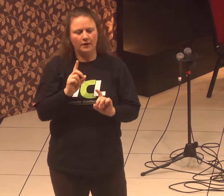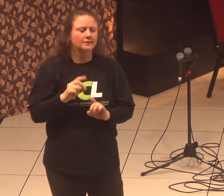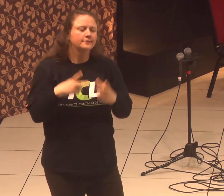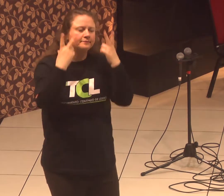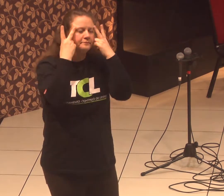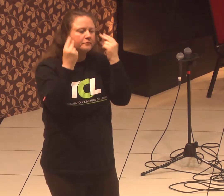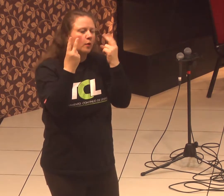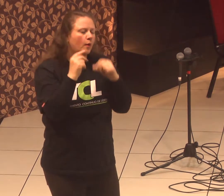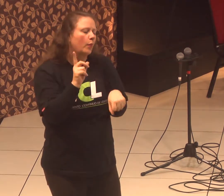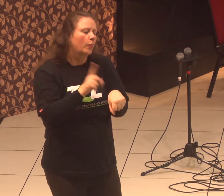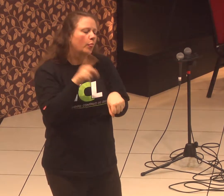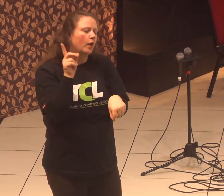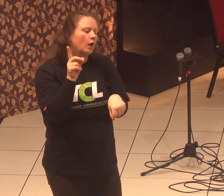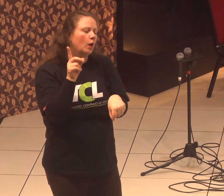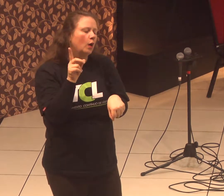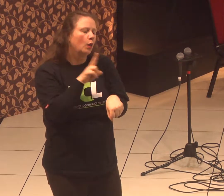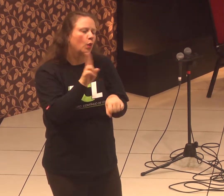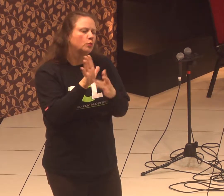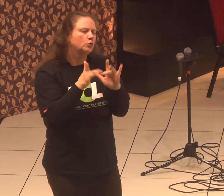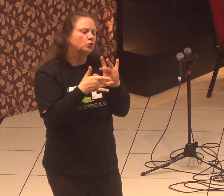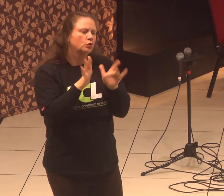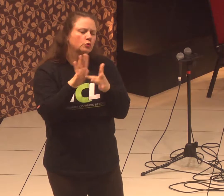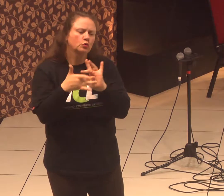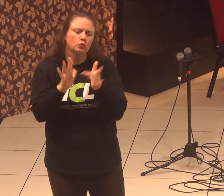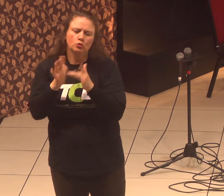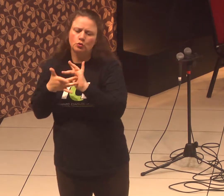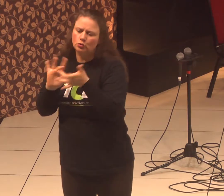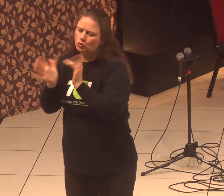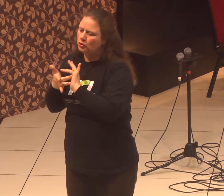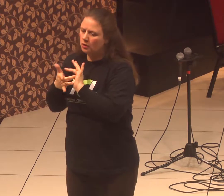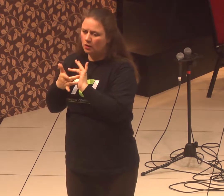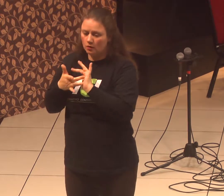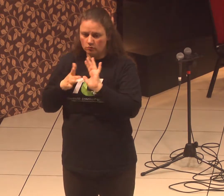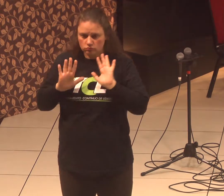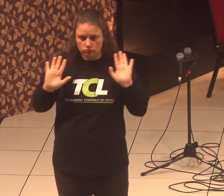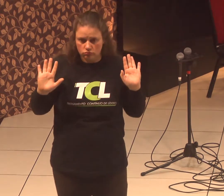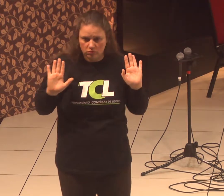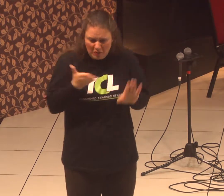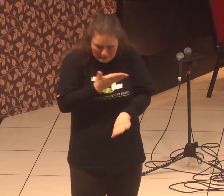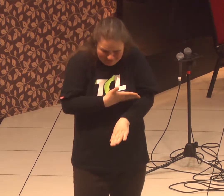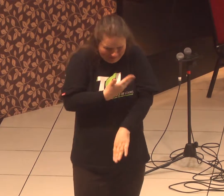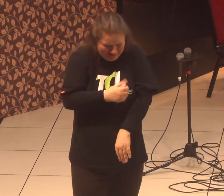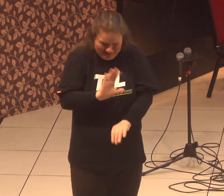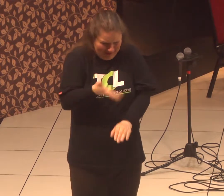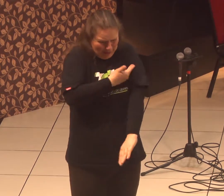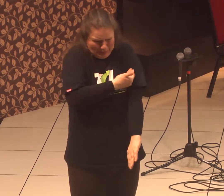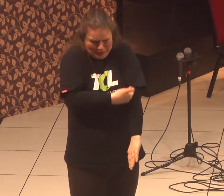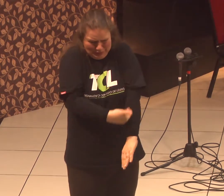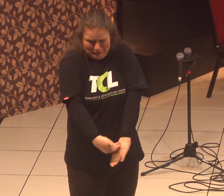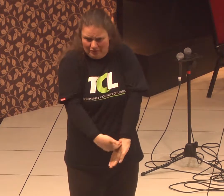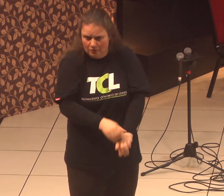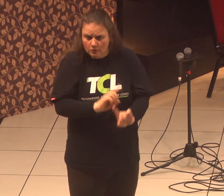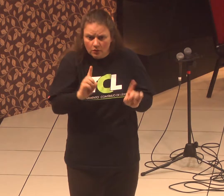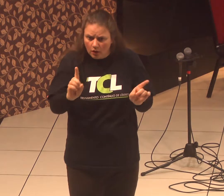E nós dizemos esse nome todo dia e várias vezes, e ok, não é errado isso, mas a gente tem